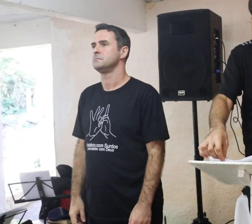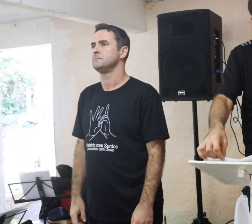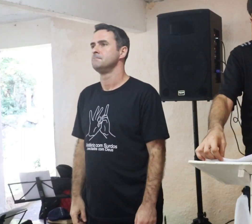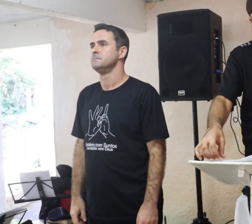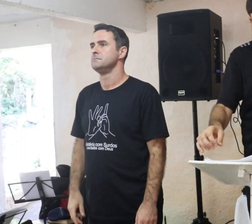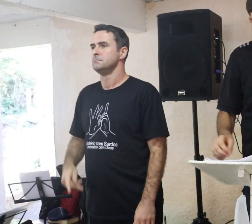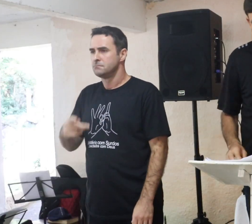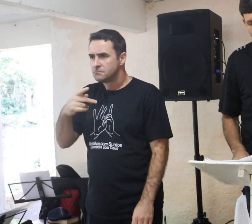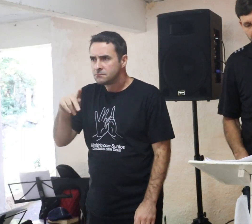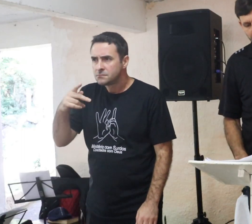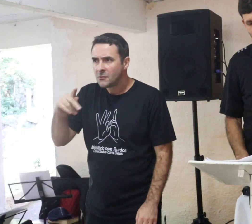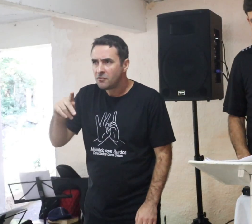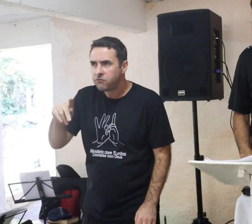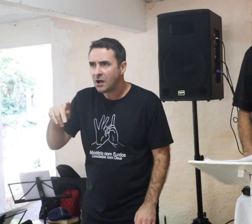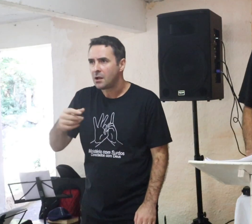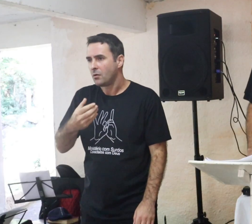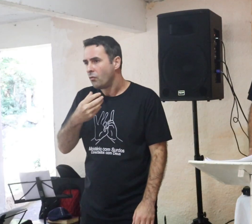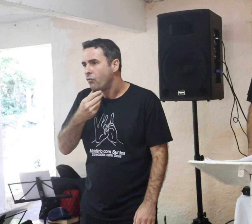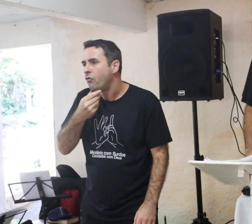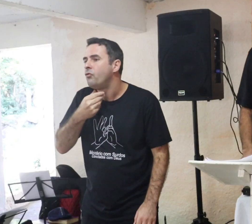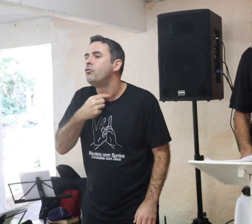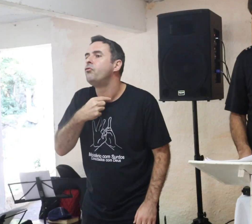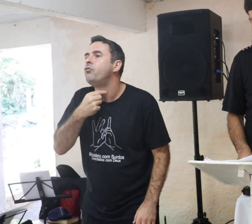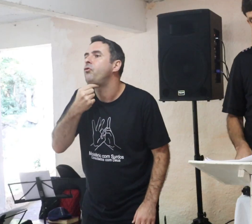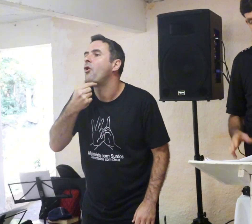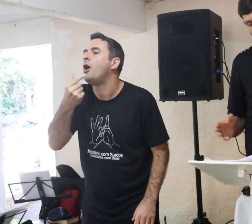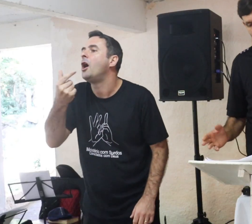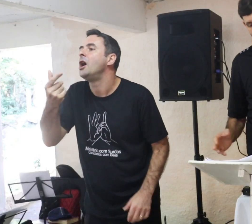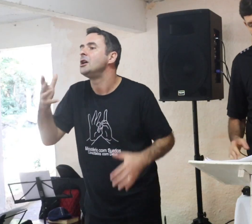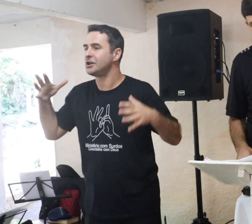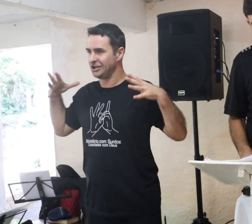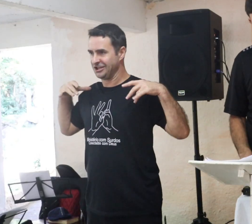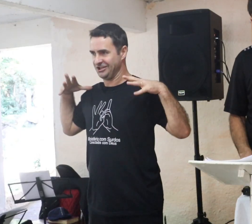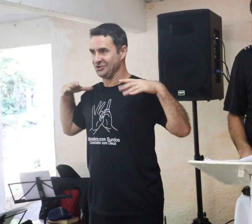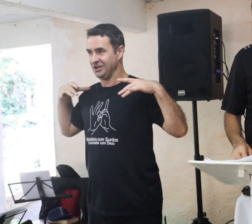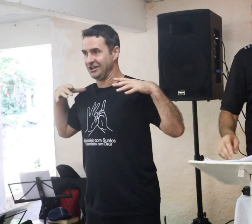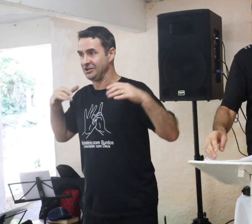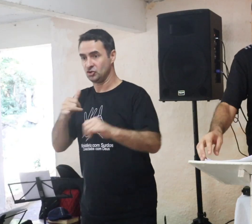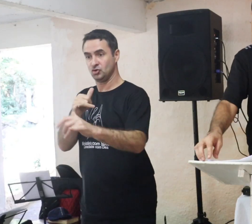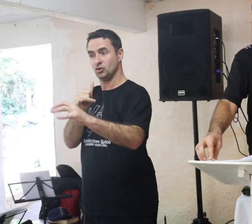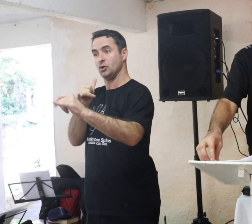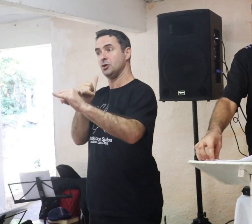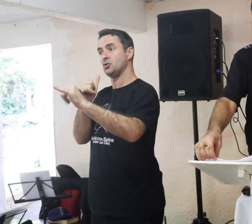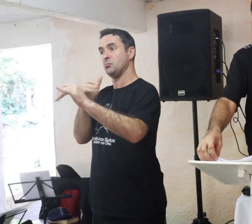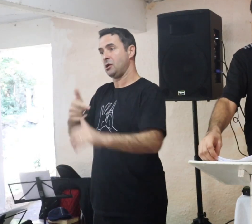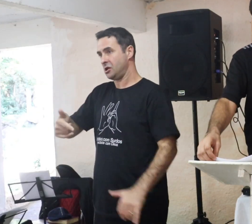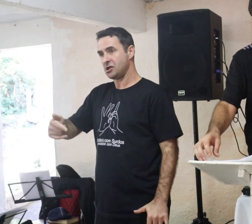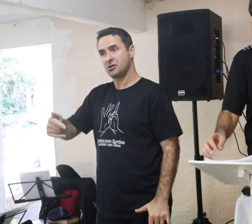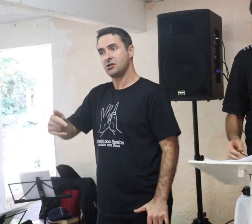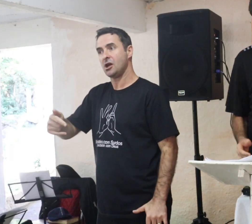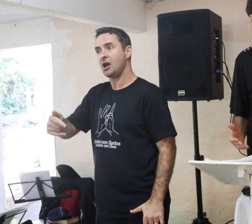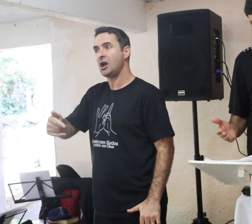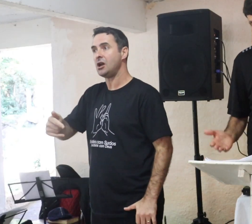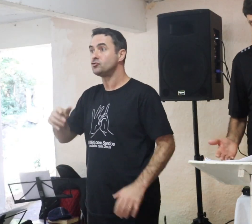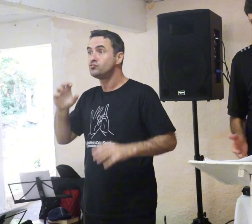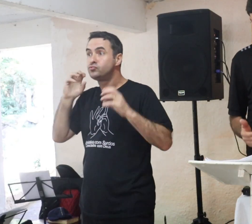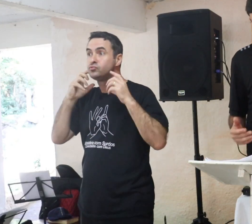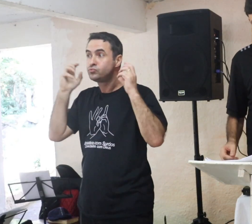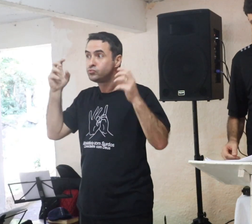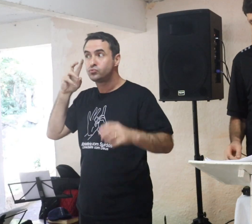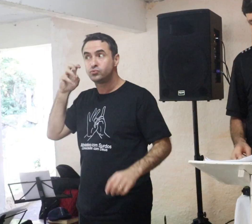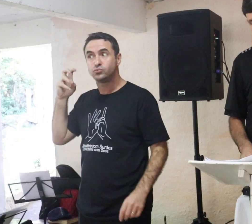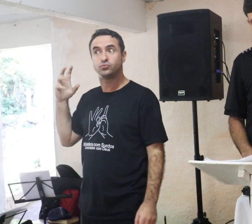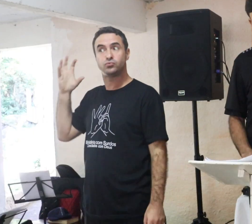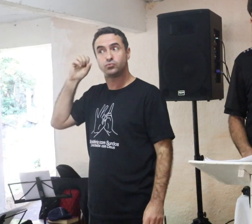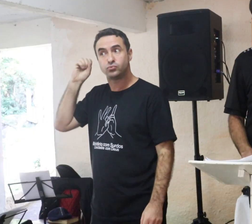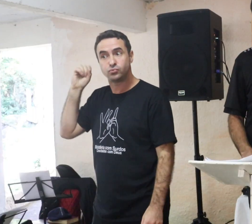Ele diz que com a voz do arcanjo, no ressoar da trombeta, 7ª trombeta, ele está se referindo ao som que fará parte do